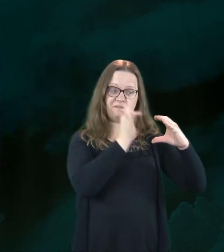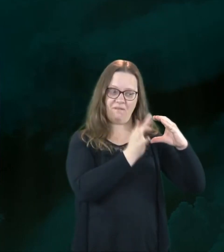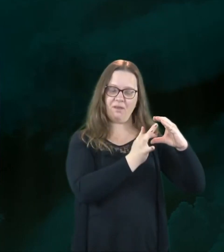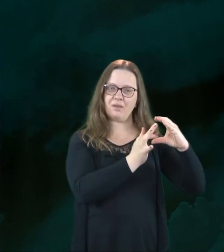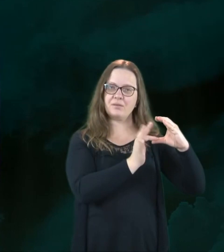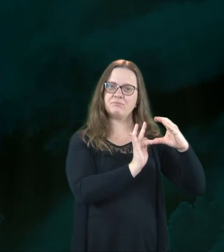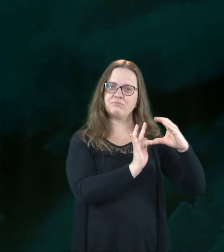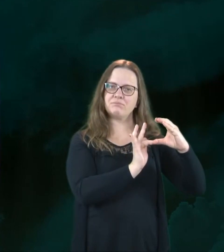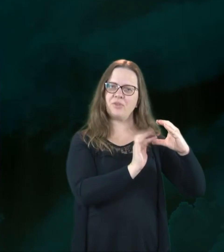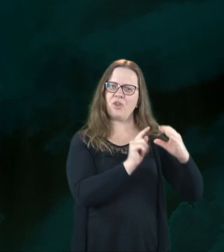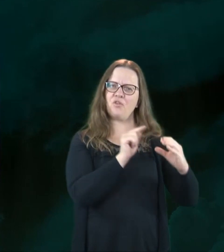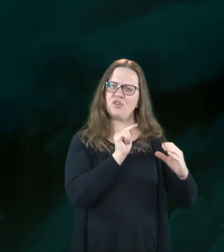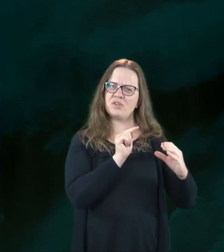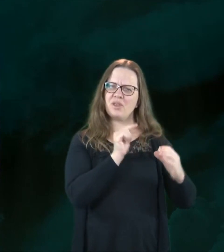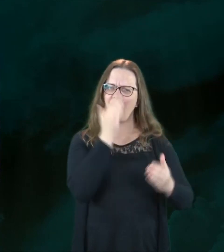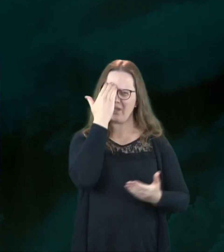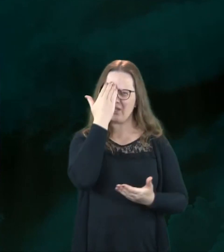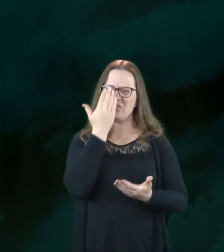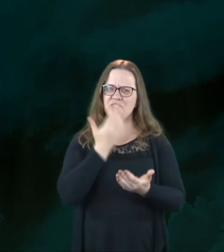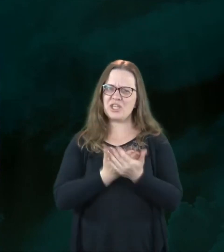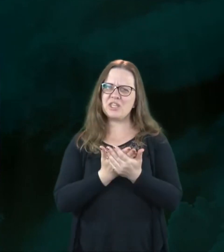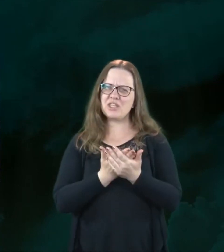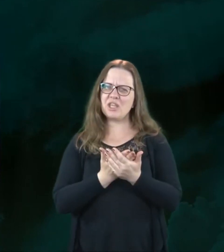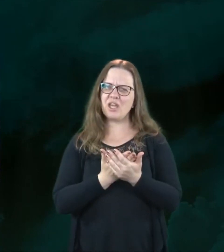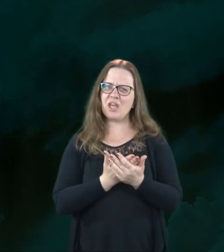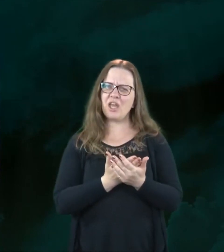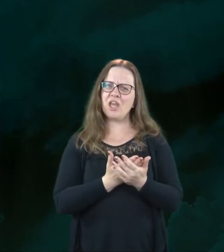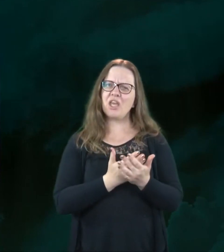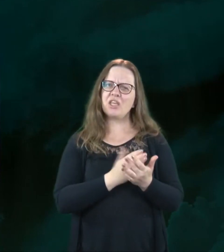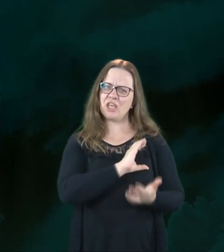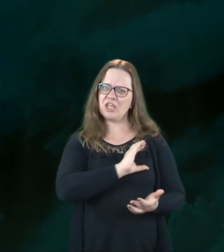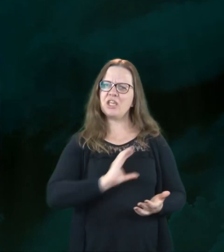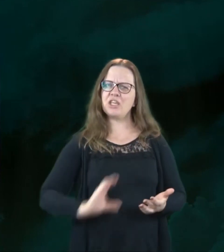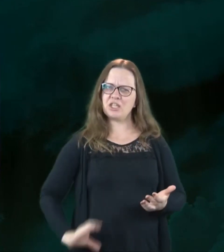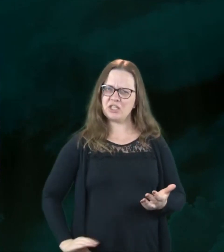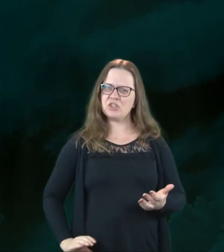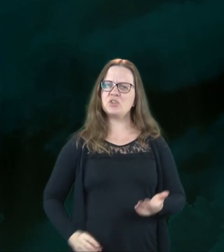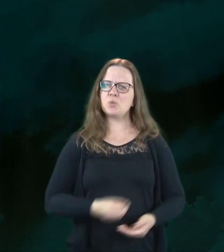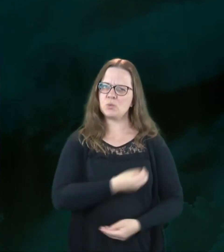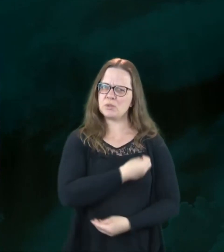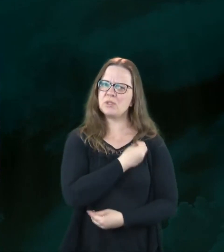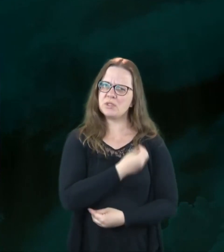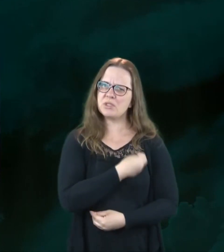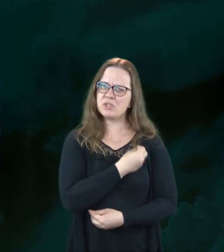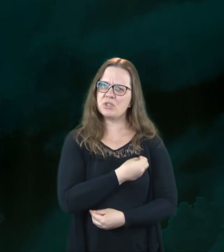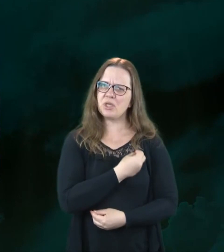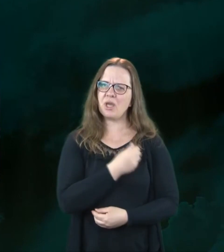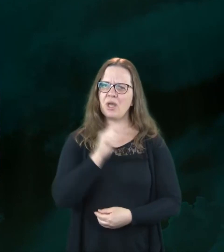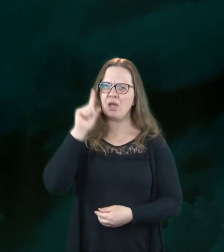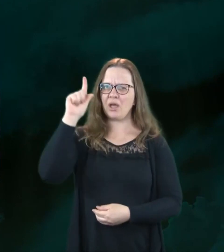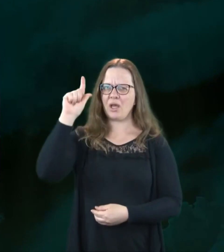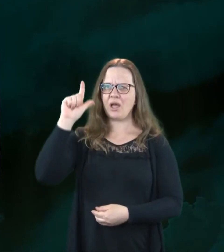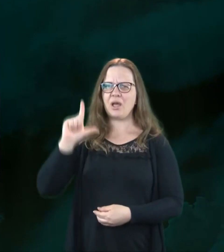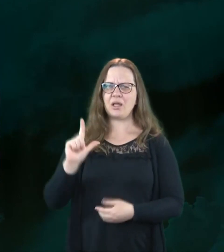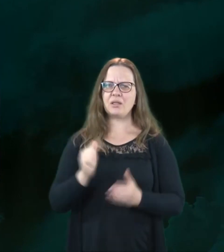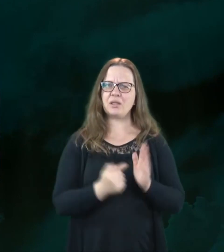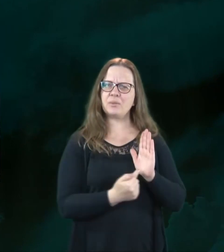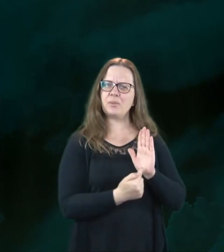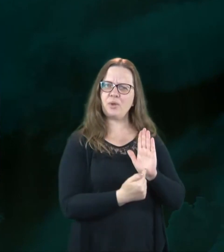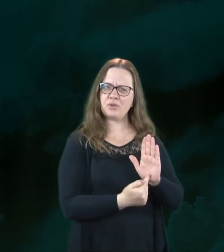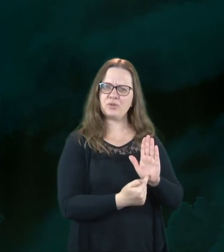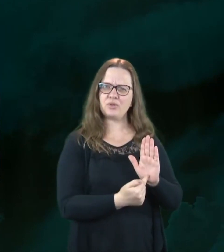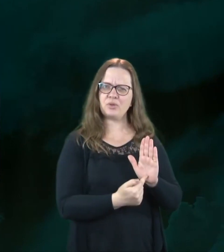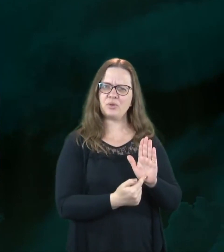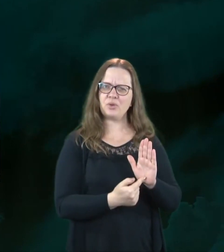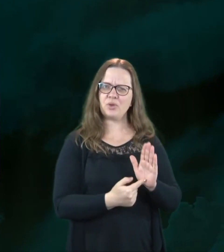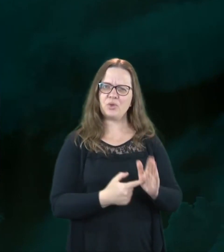acredita, Ele existe. Gálatas 2:20 fala assim, né? Já não sou eu quem vive, já estou